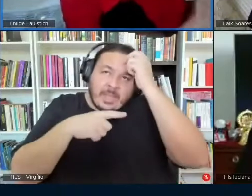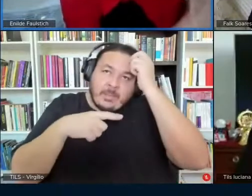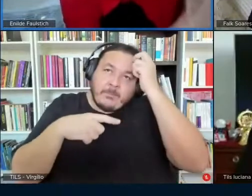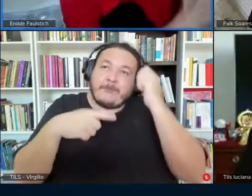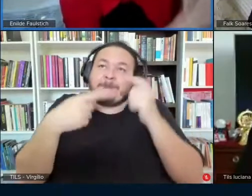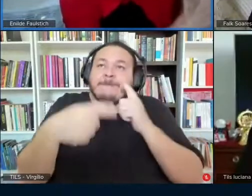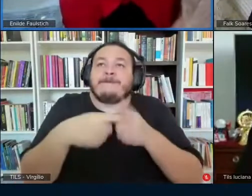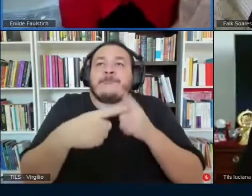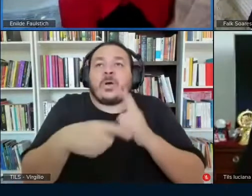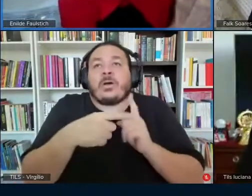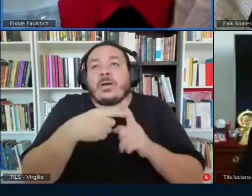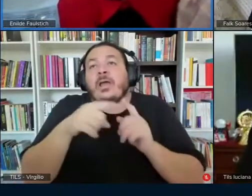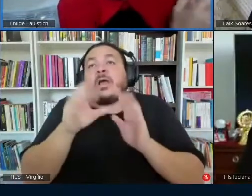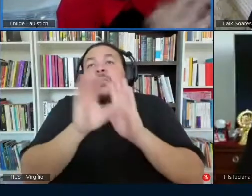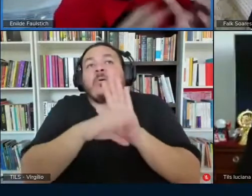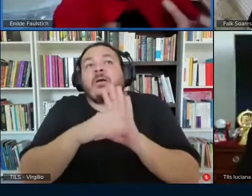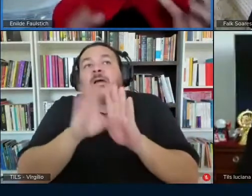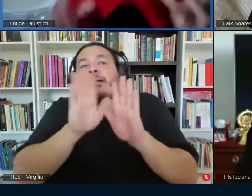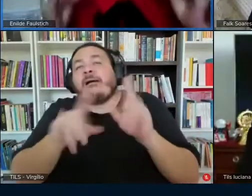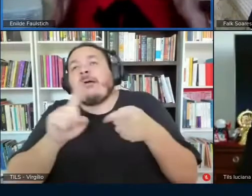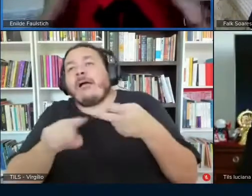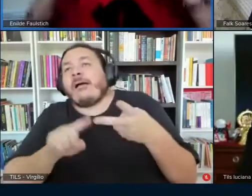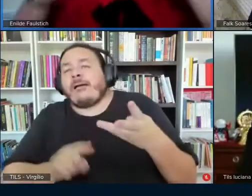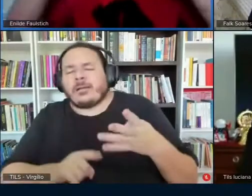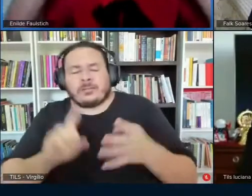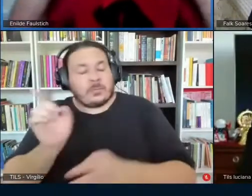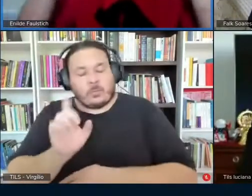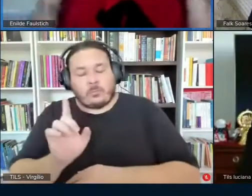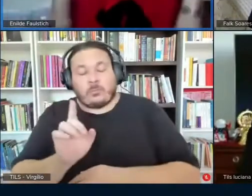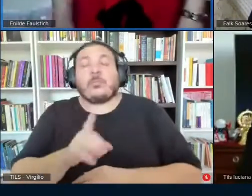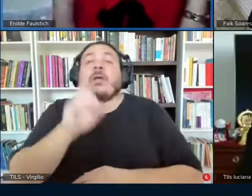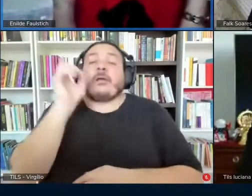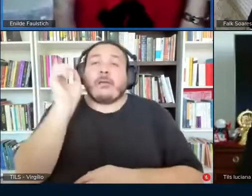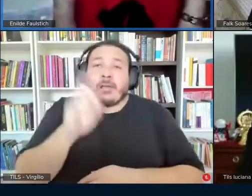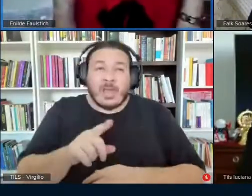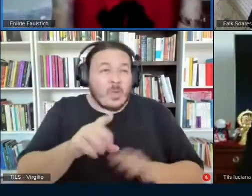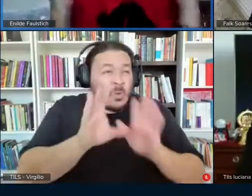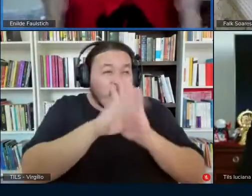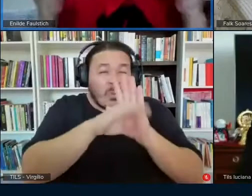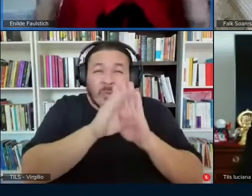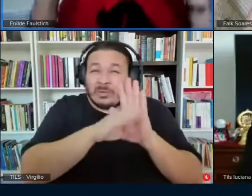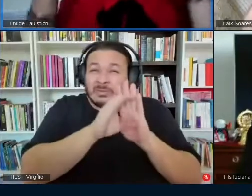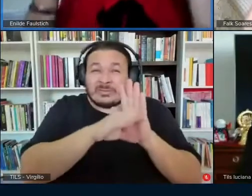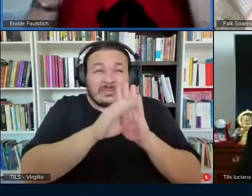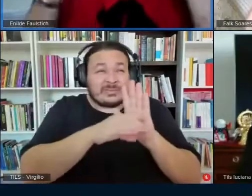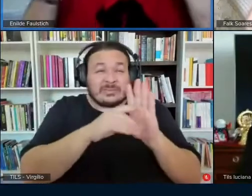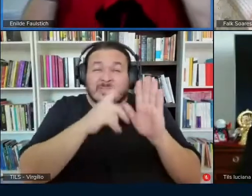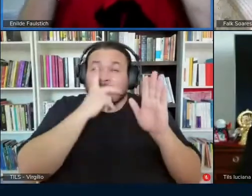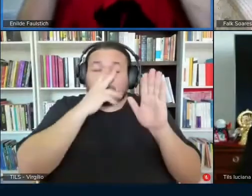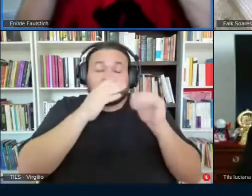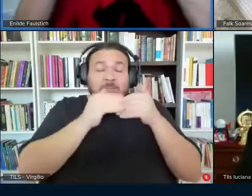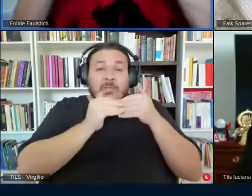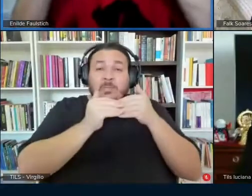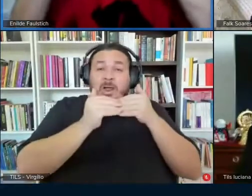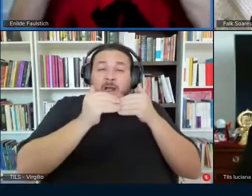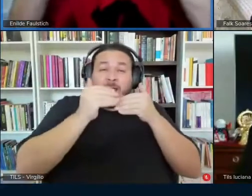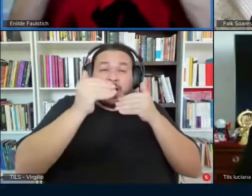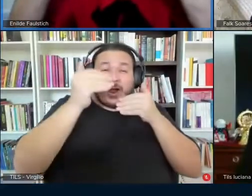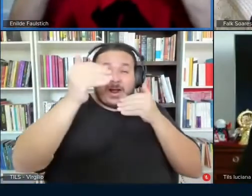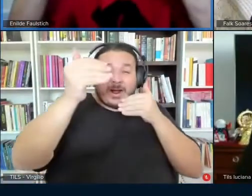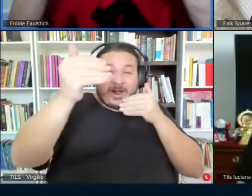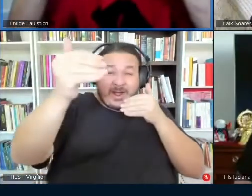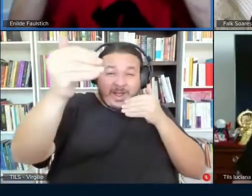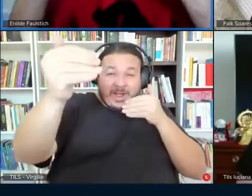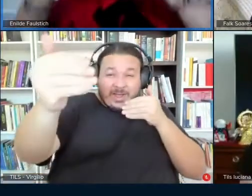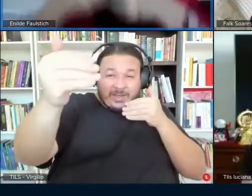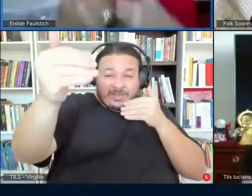porque é o conceito, isso, assim. Não, é um conceito que está tão longe, que está tão lá nas